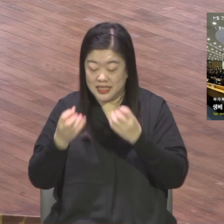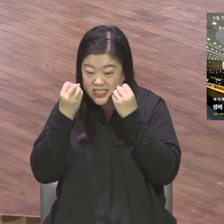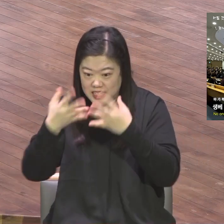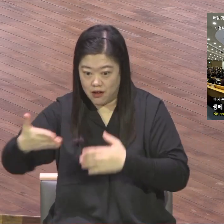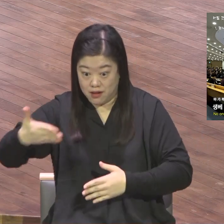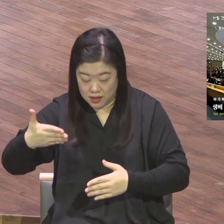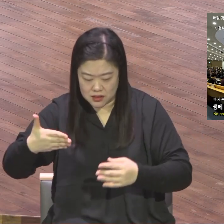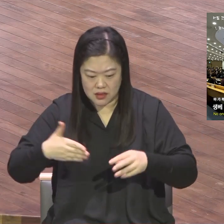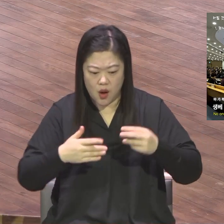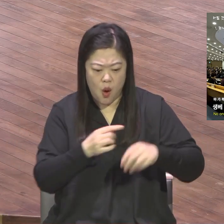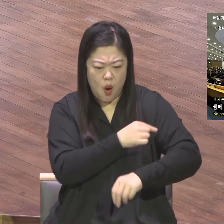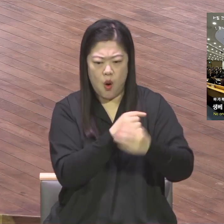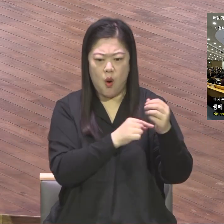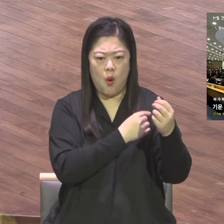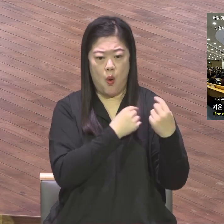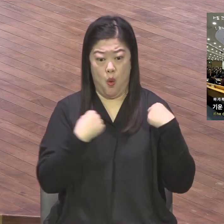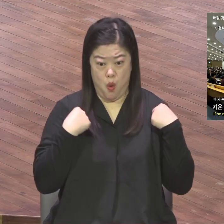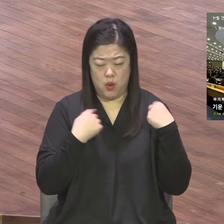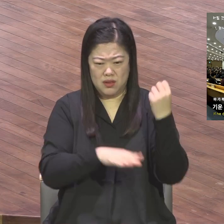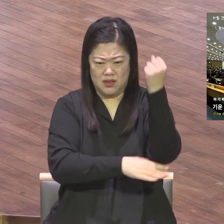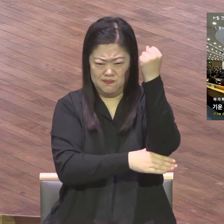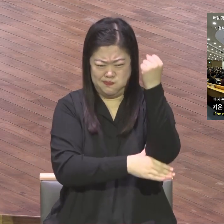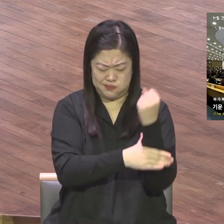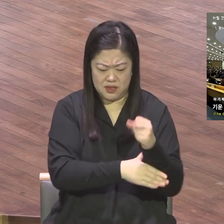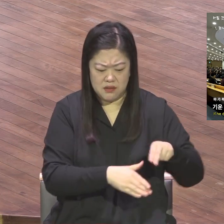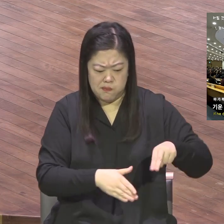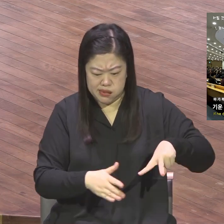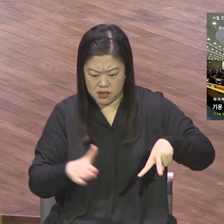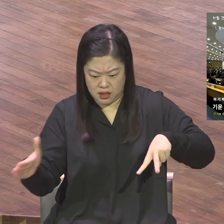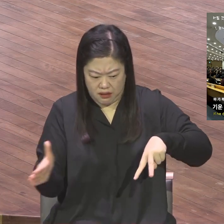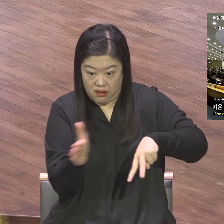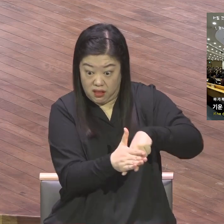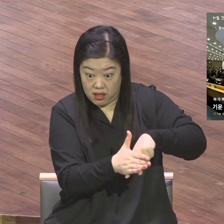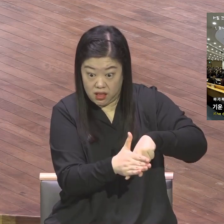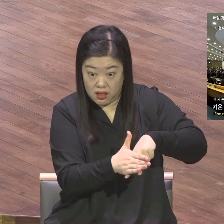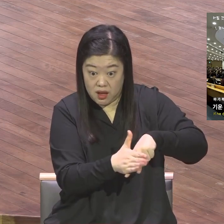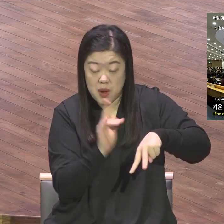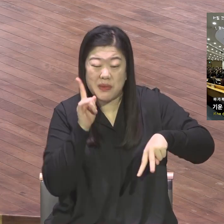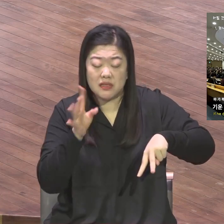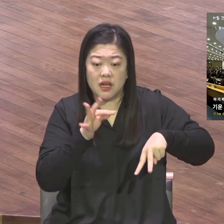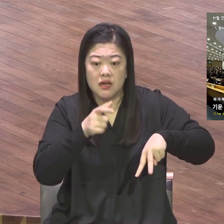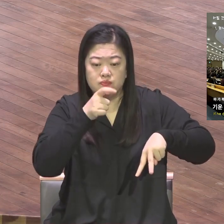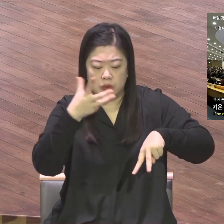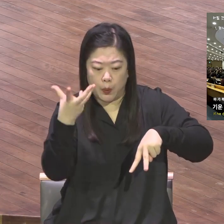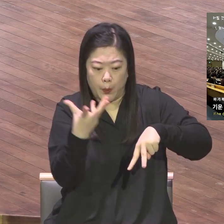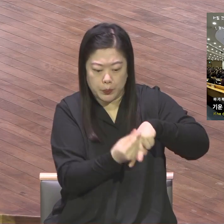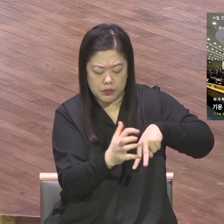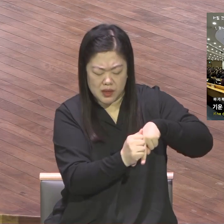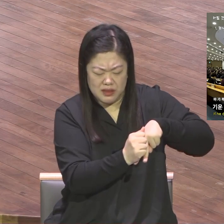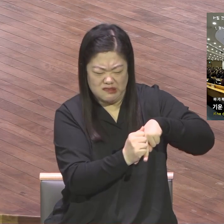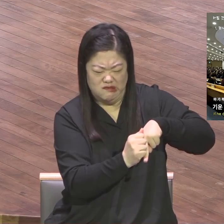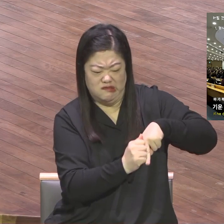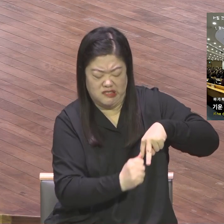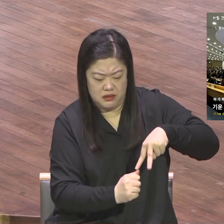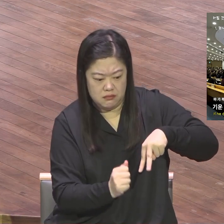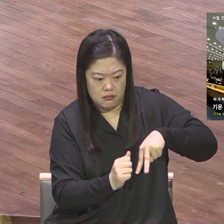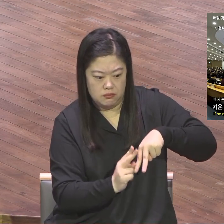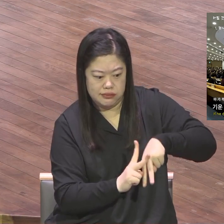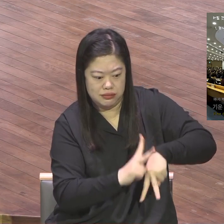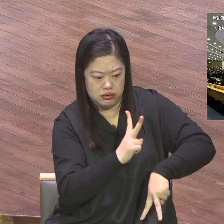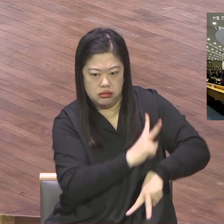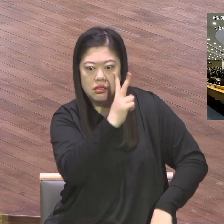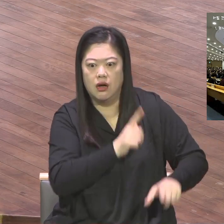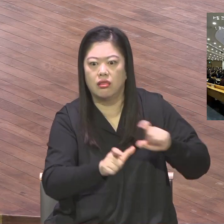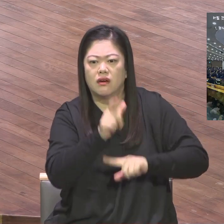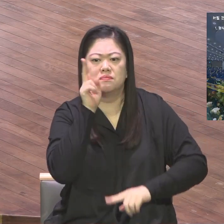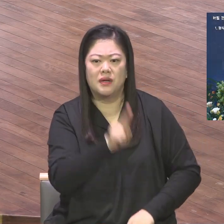붙이는 자가 없나니 만일 그렇게 하면 기운 새 것이 낡은 그것을 당기어 헤어짐이 더하게 되느니라.